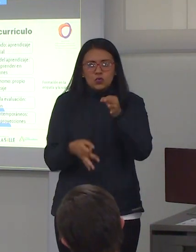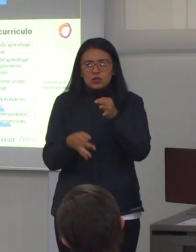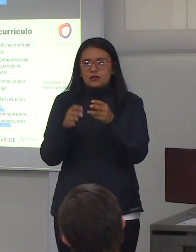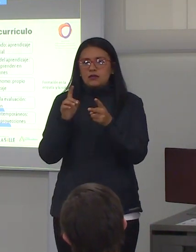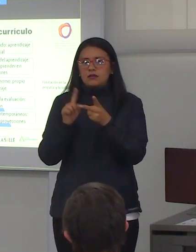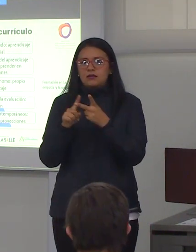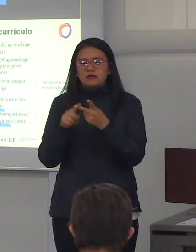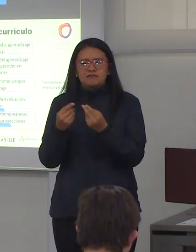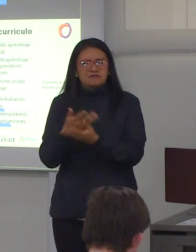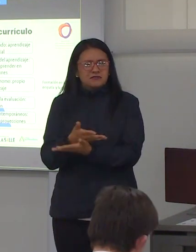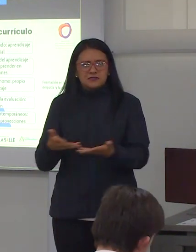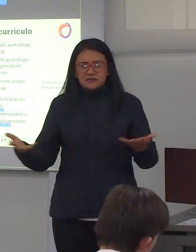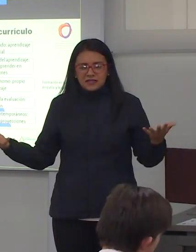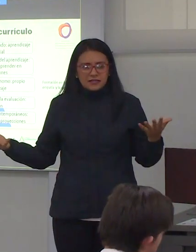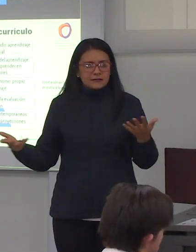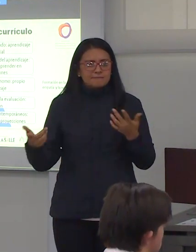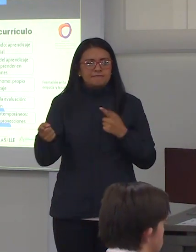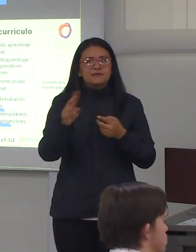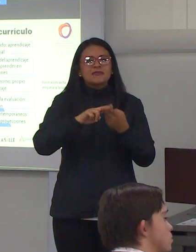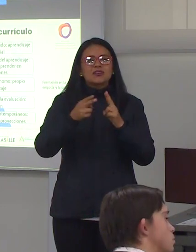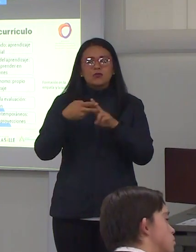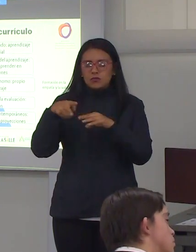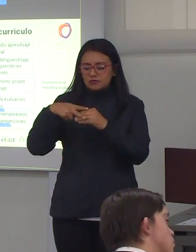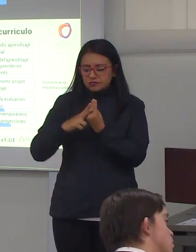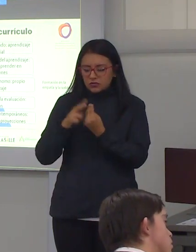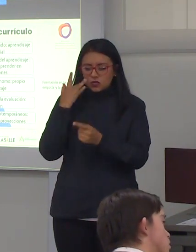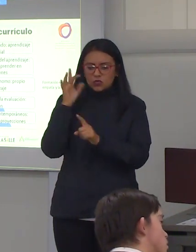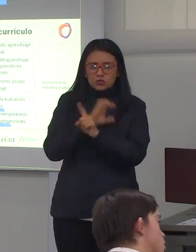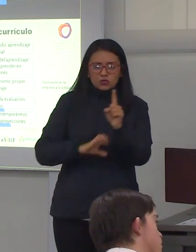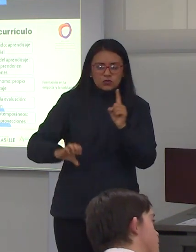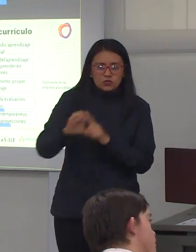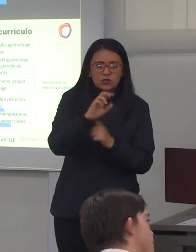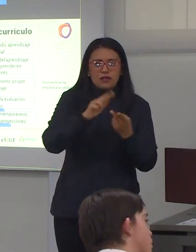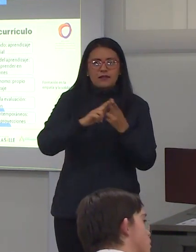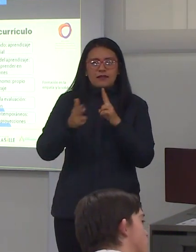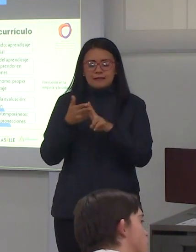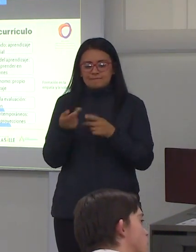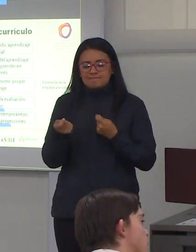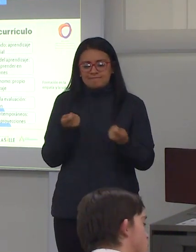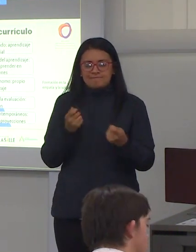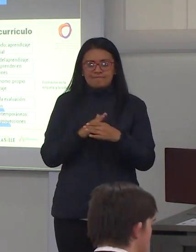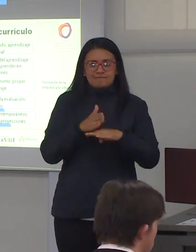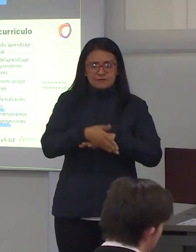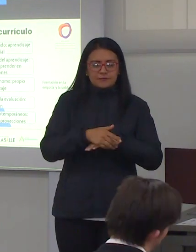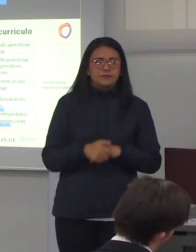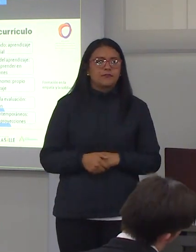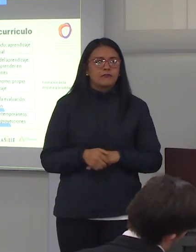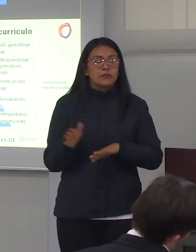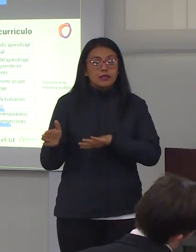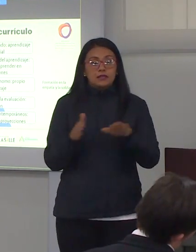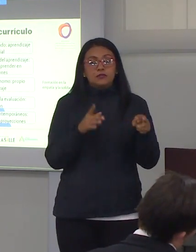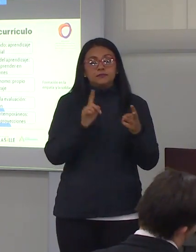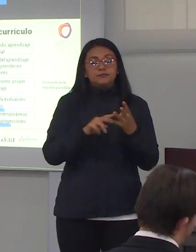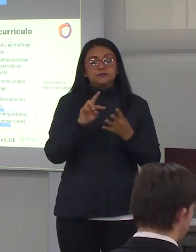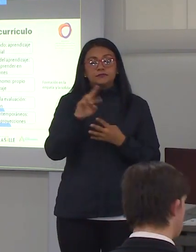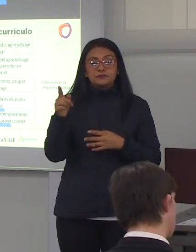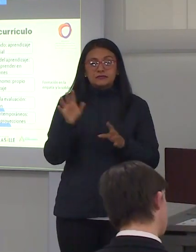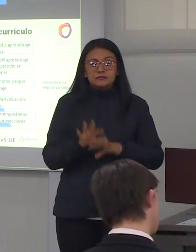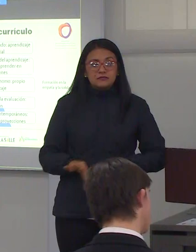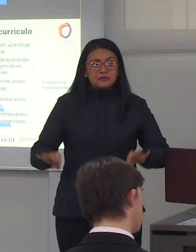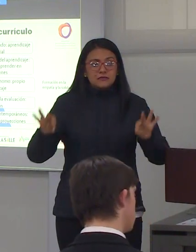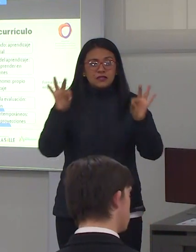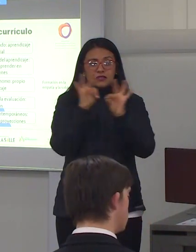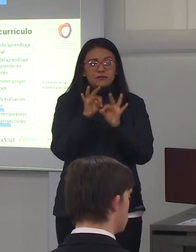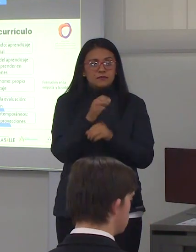Vigosky en fin todo lo que implican los instrumentos de la cultura con relación a la mediación y lo otro que es muy importante